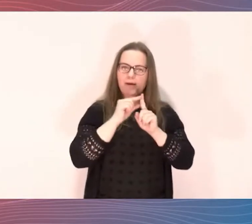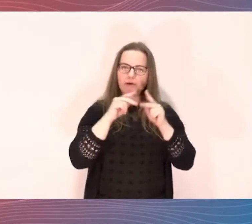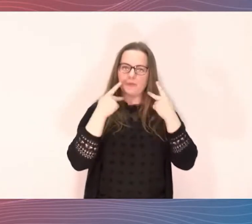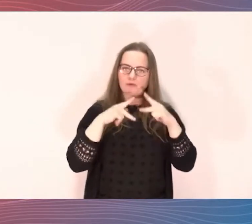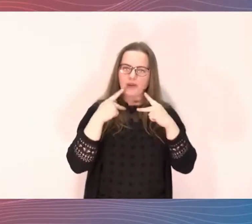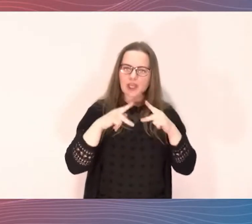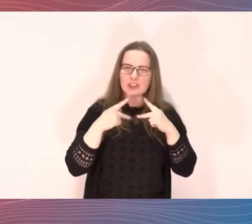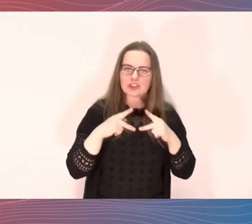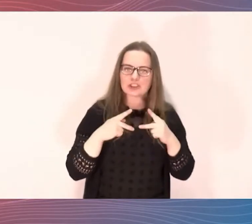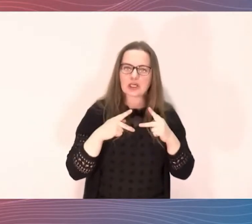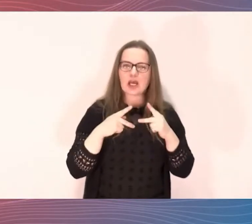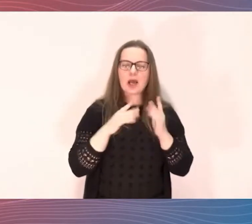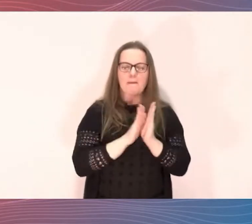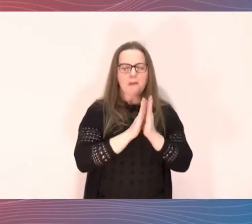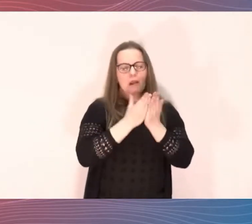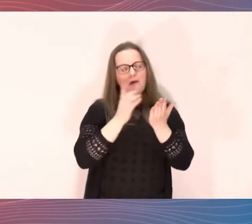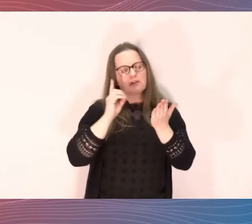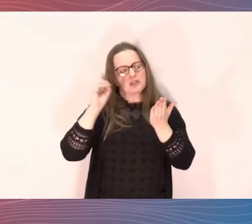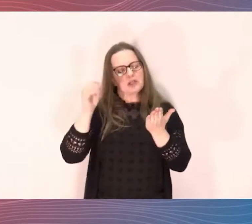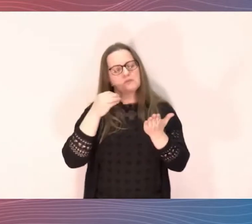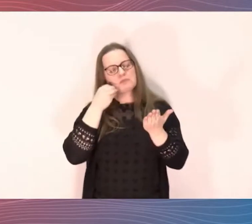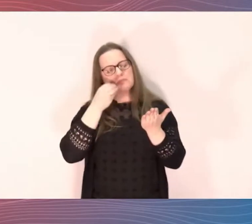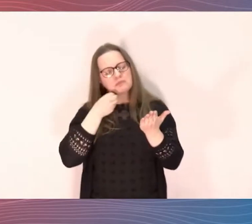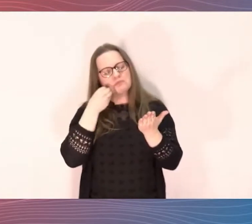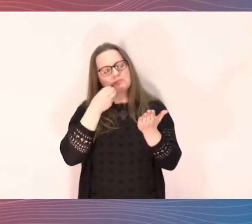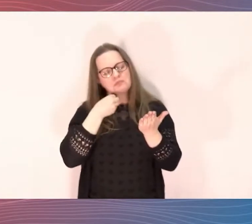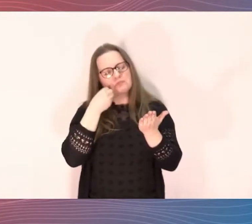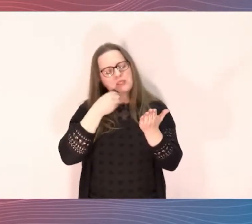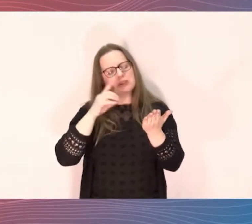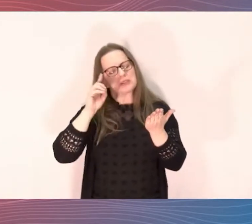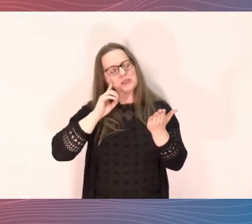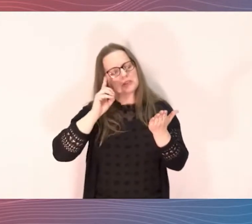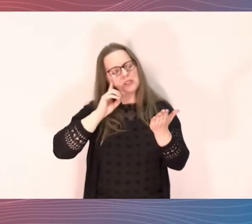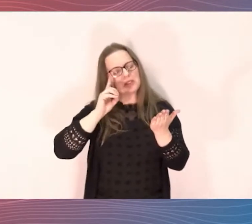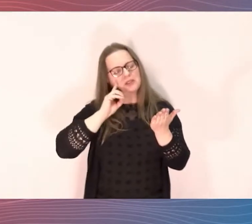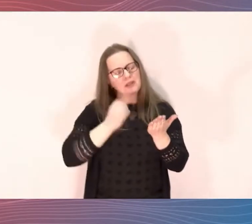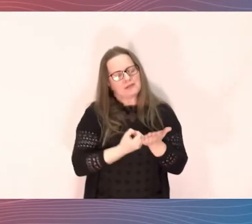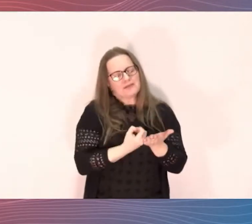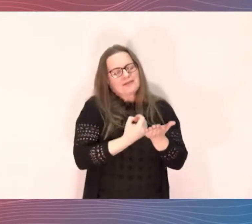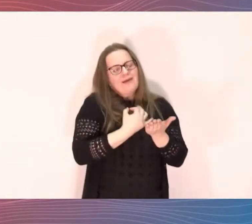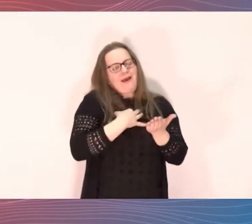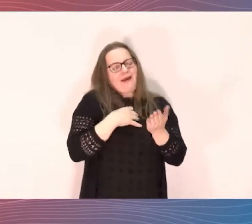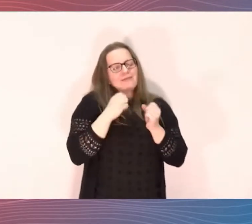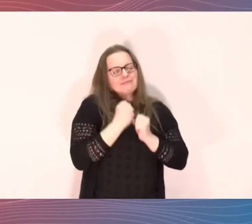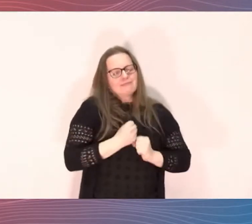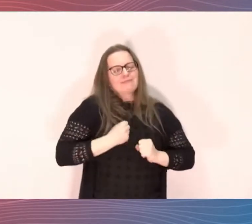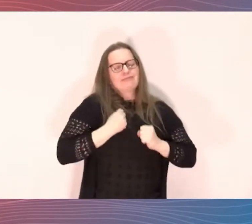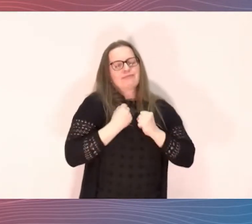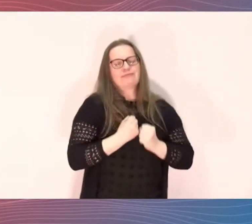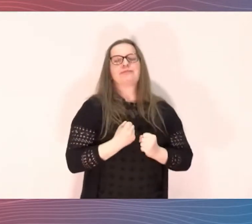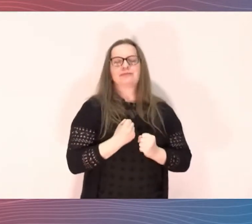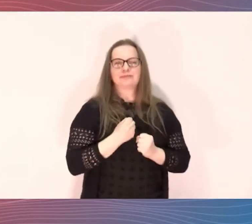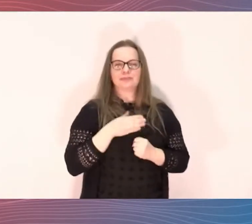palavra. Eles são o dia todo imersos na palavra e a palavra dá poder para eles.